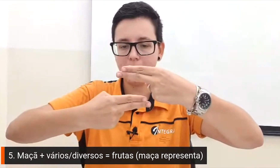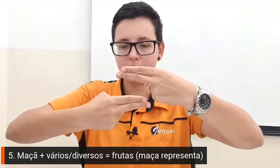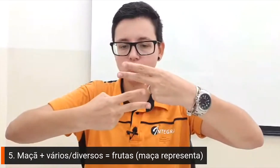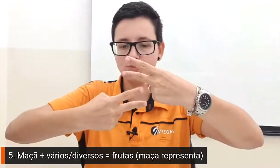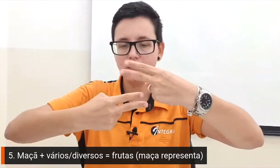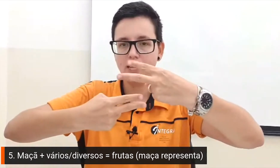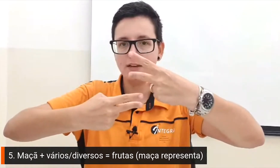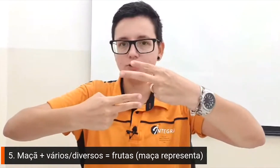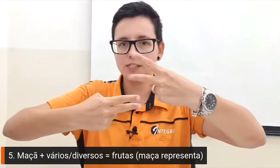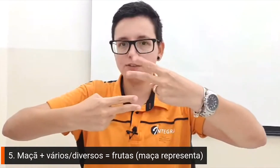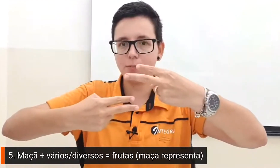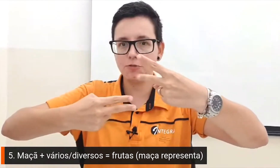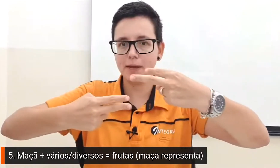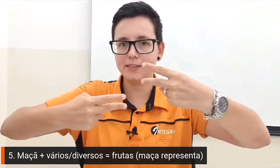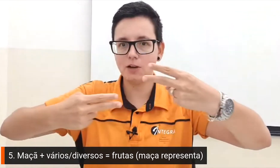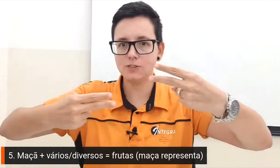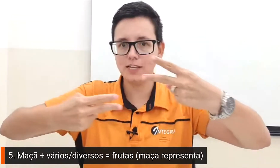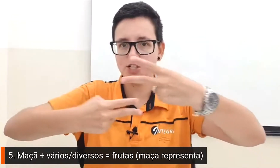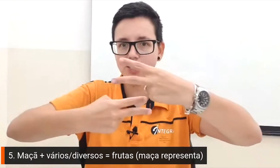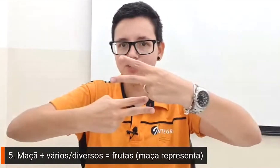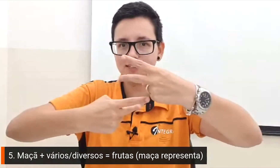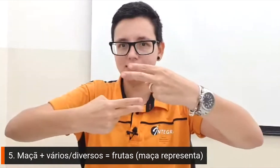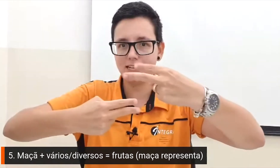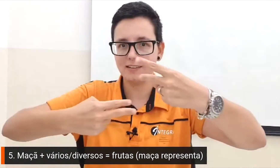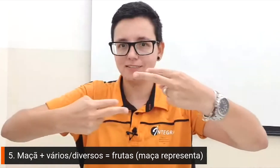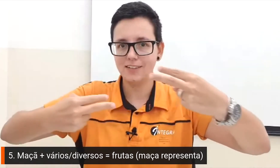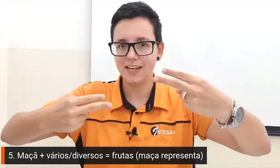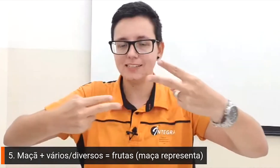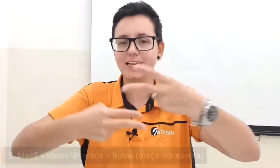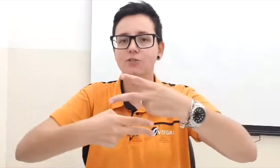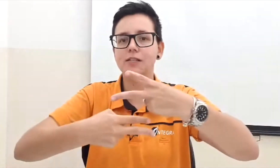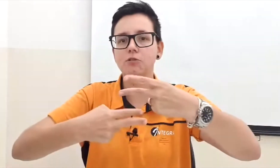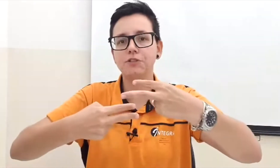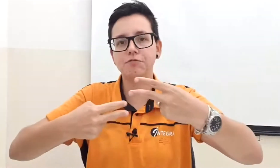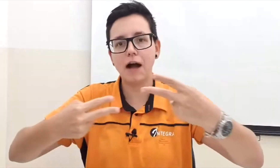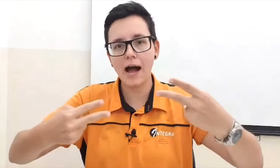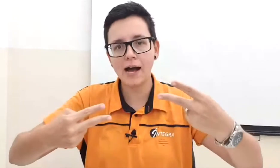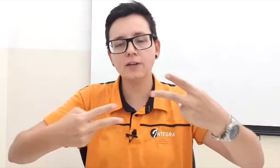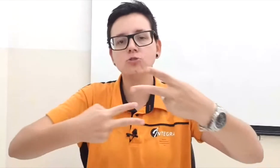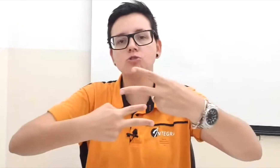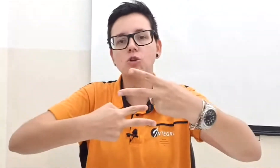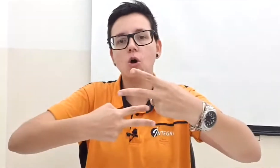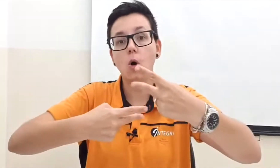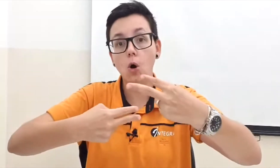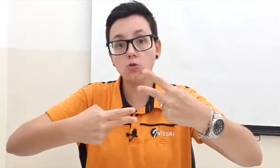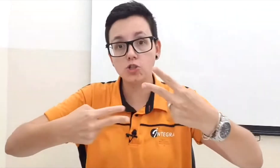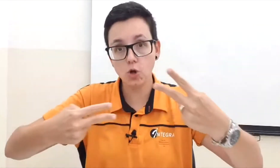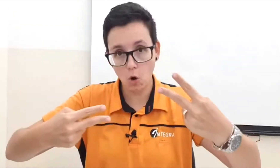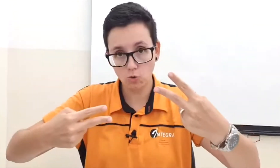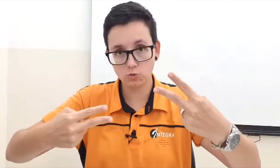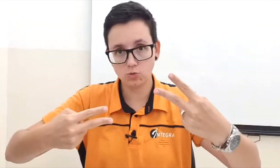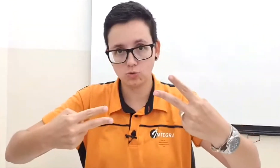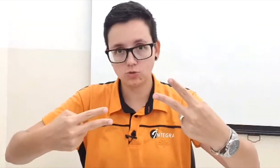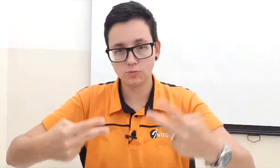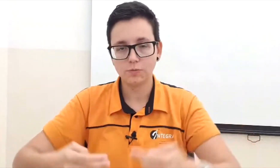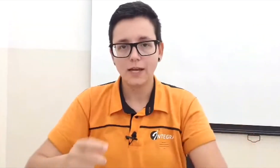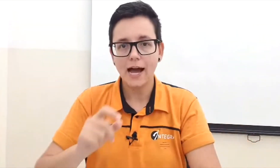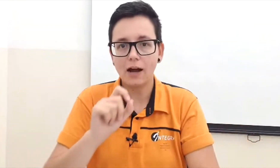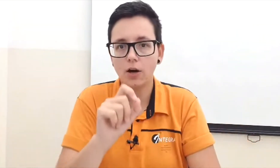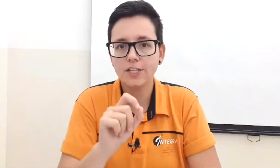embaixo, e você vai movimentar os dedinhos assim. Esse aqui é o sinal de vários ou de outros. Agora a gente